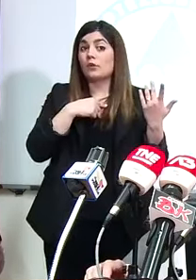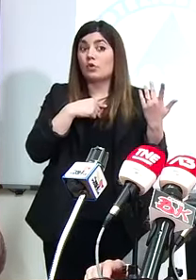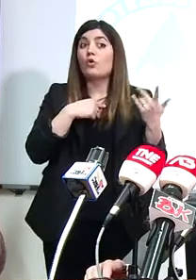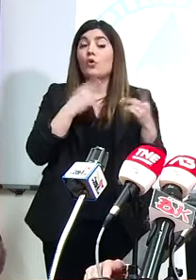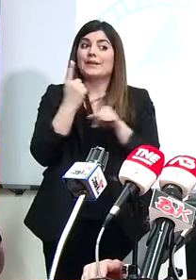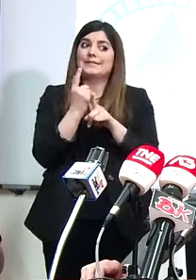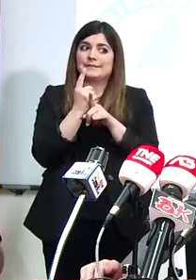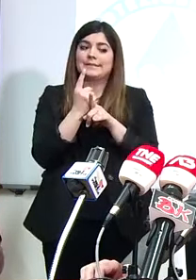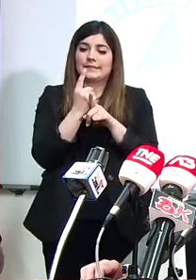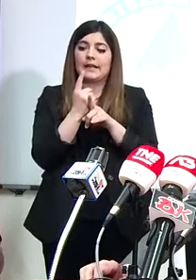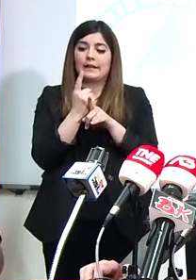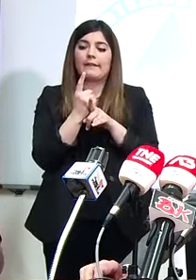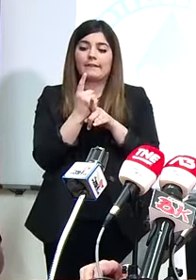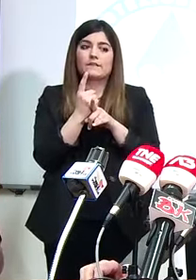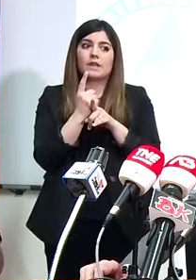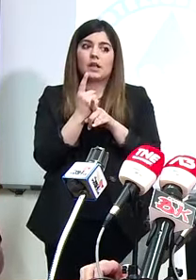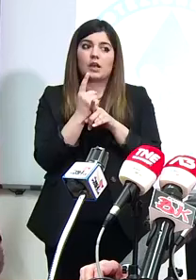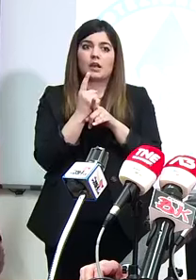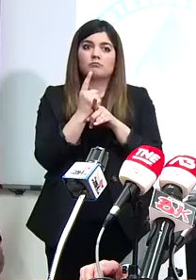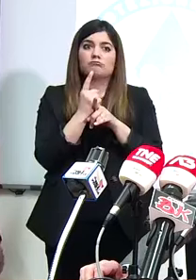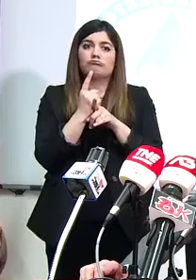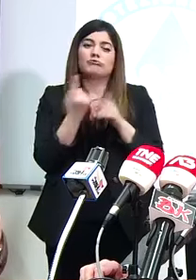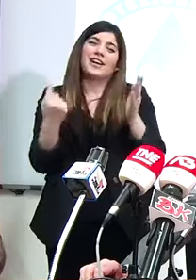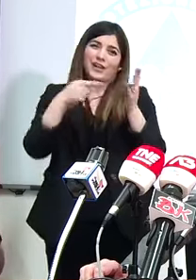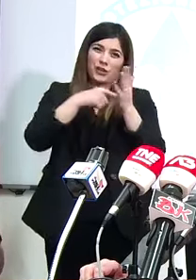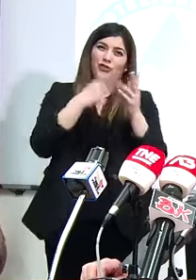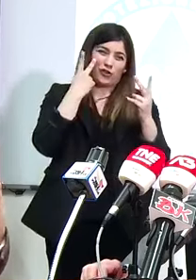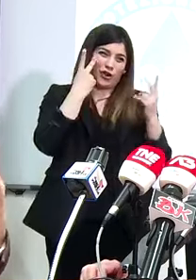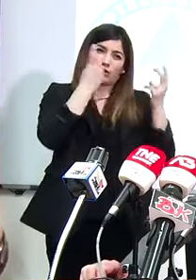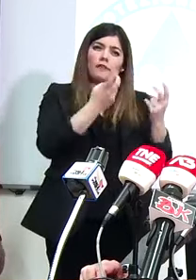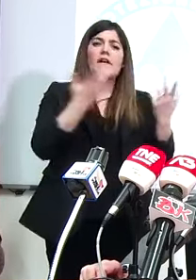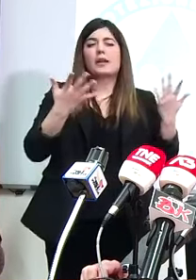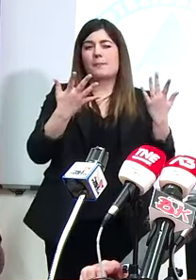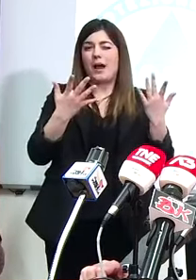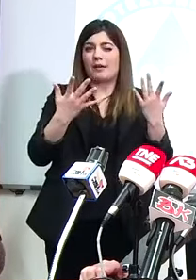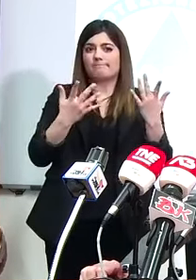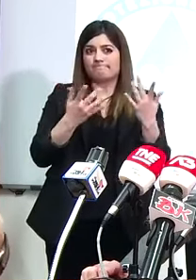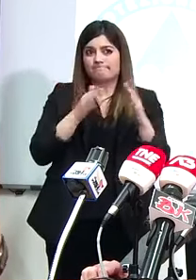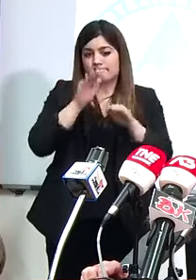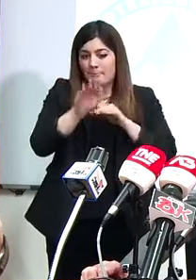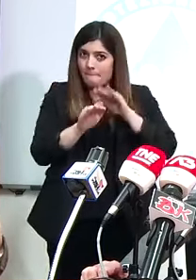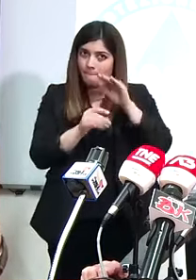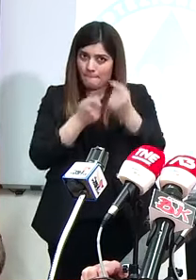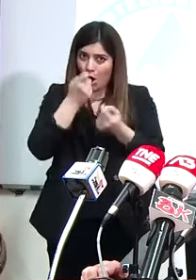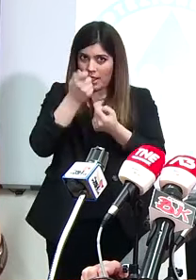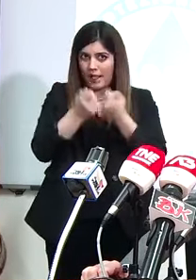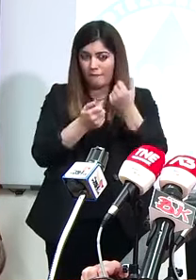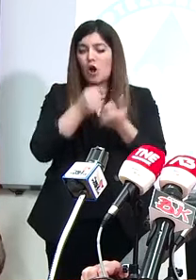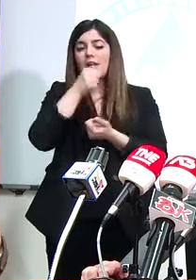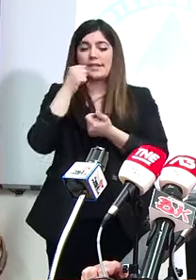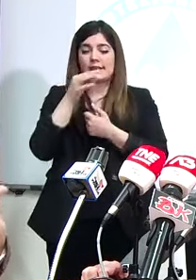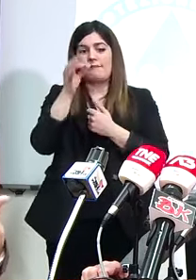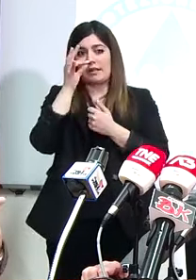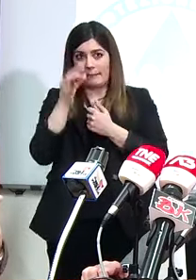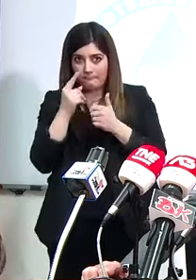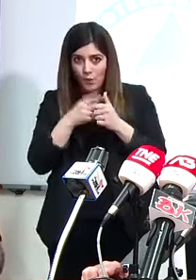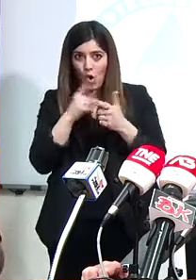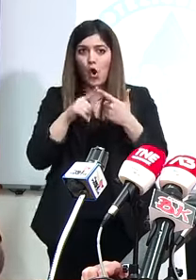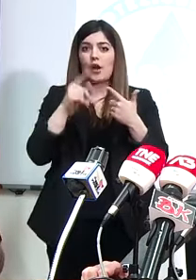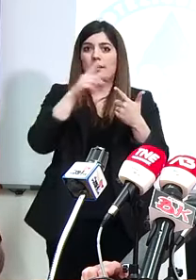con le con le dovute cautele quindi tampone piuttosto che mascherina distanziamento insomma comunque tornare